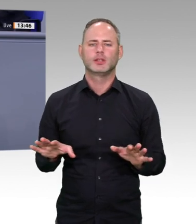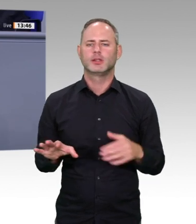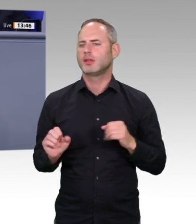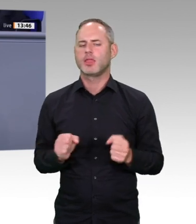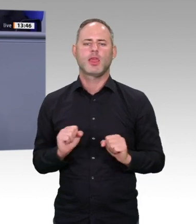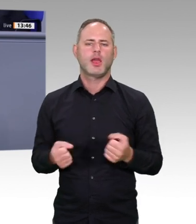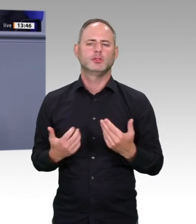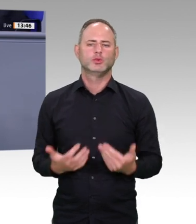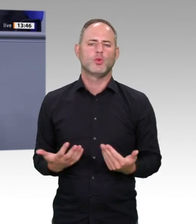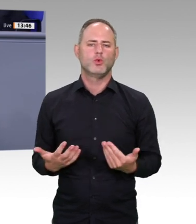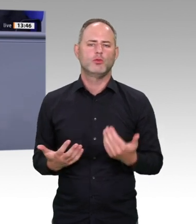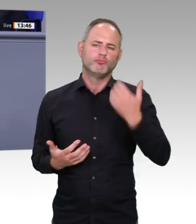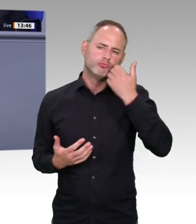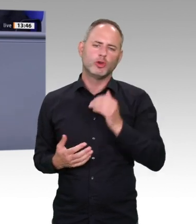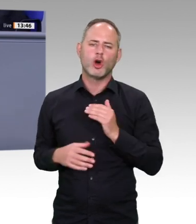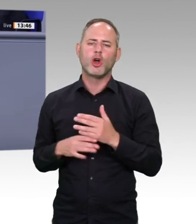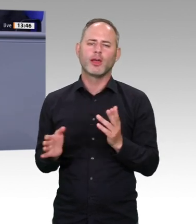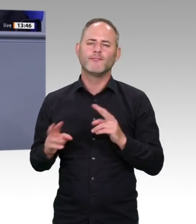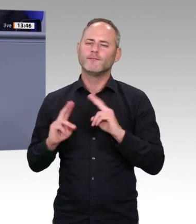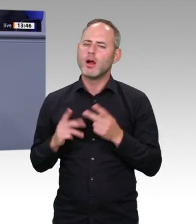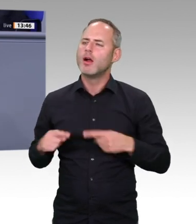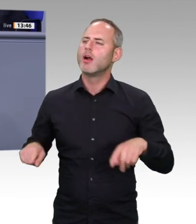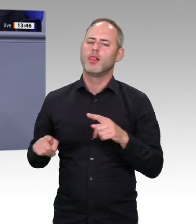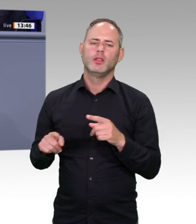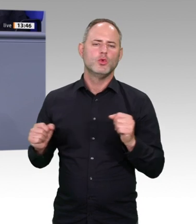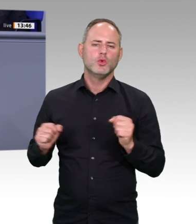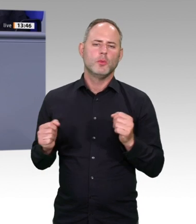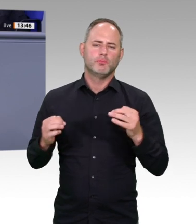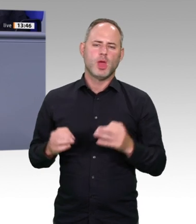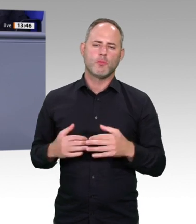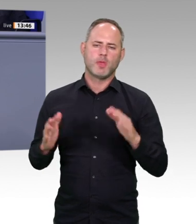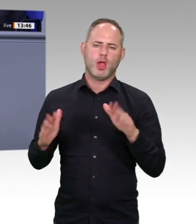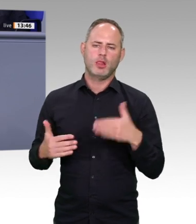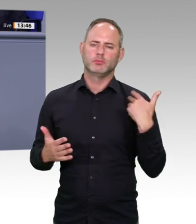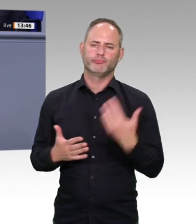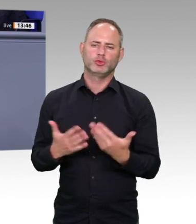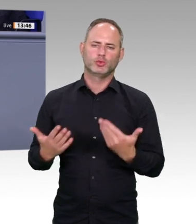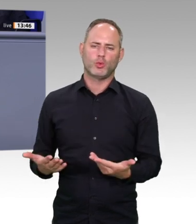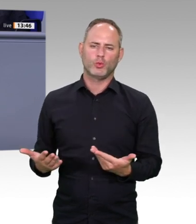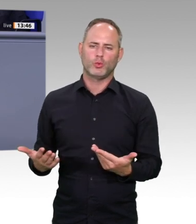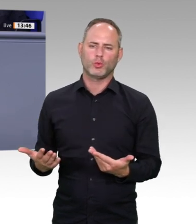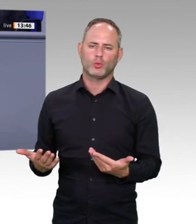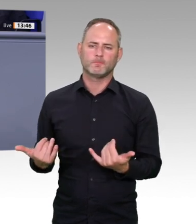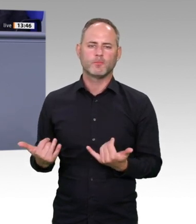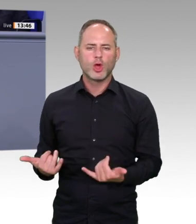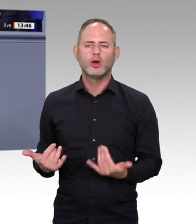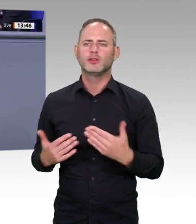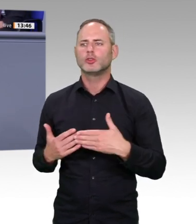Strukturen und Netzwerke stärken, die nachhaltige Entwicklung befördern, wie zum Beispiel die